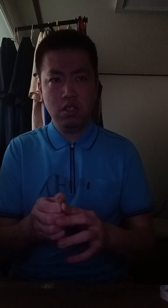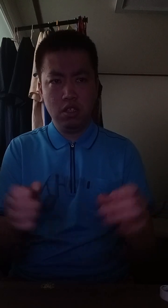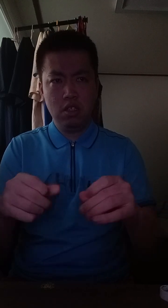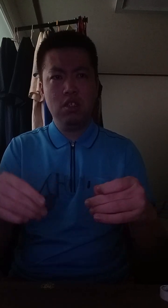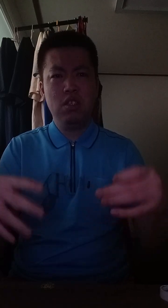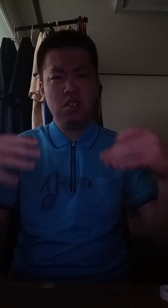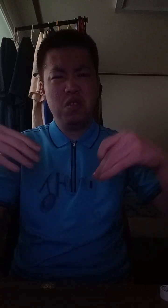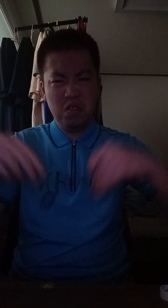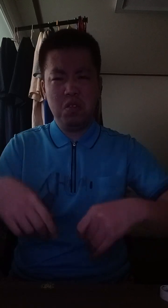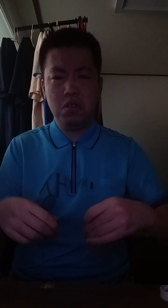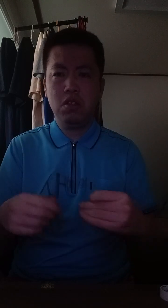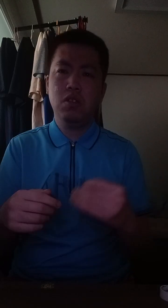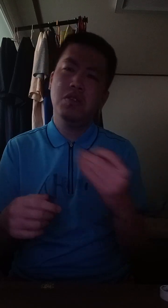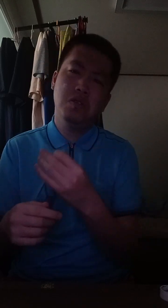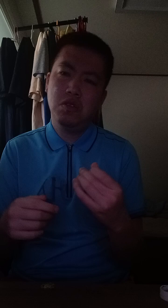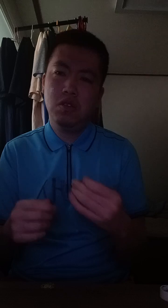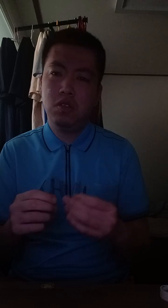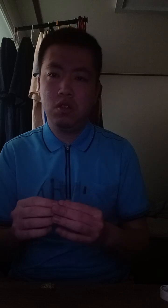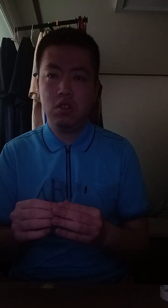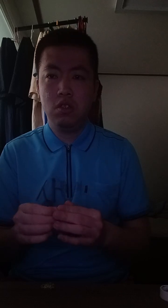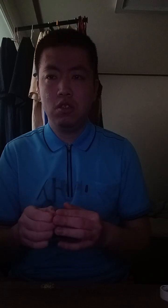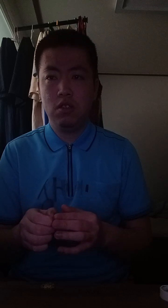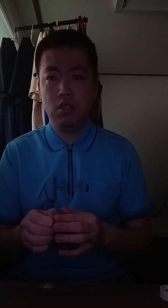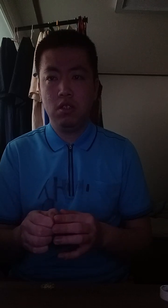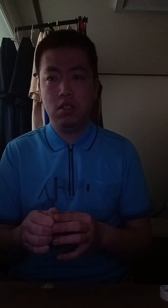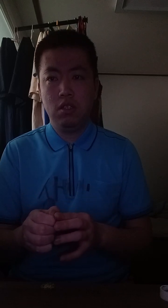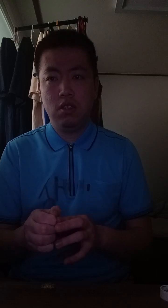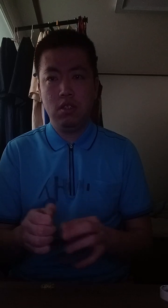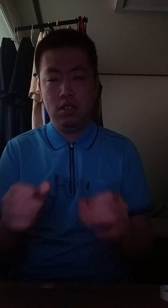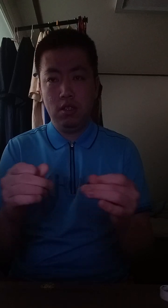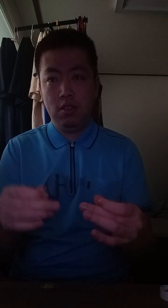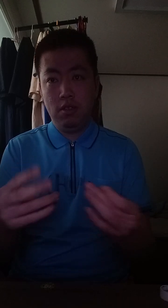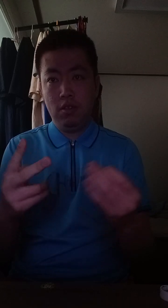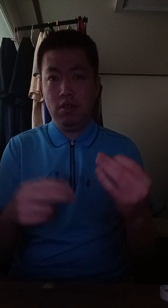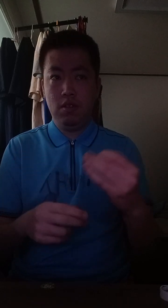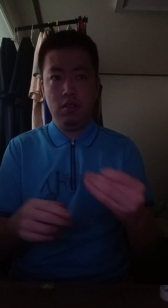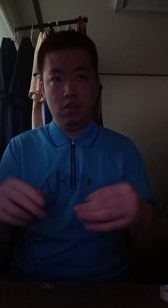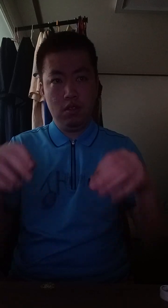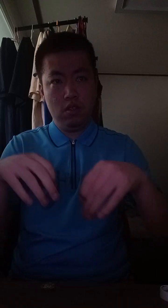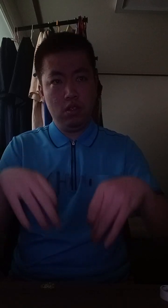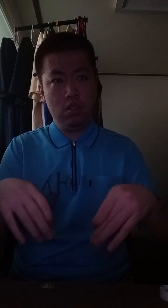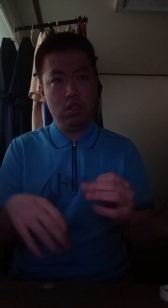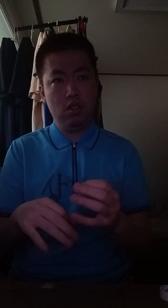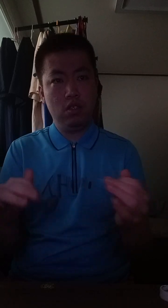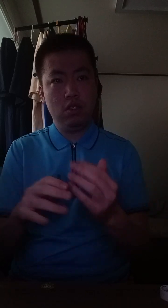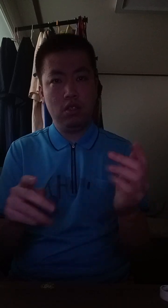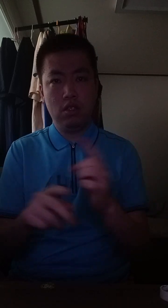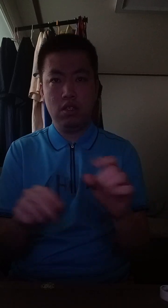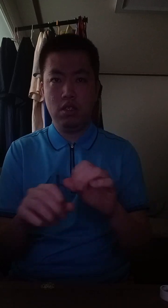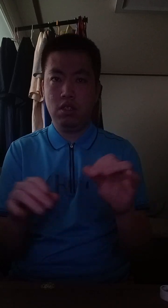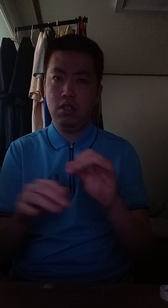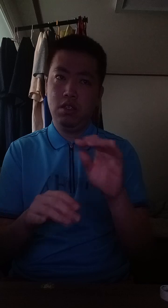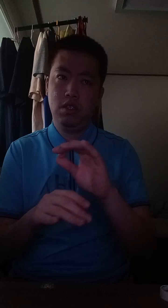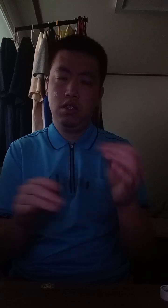몸이 빠지는 아찔한 사고도 있었는데요. 네, 실제 한 해 약 80건의 발빠짐 사고가 일어나고 있습니다. 사고 예방을 위한